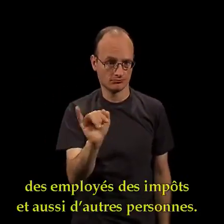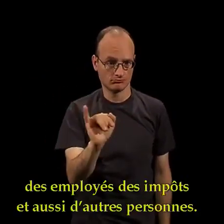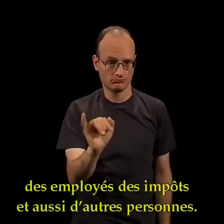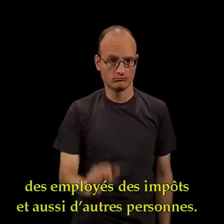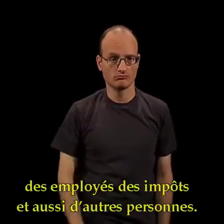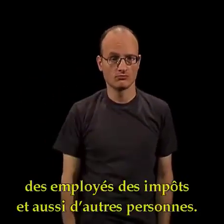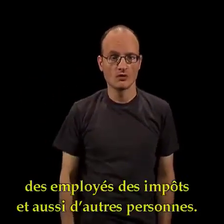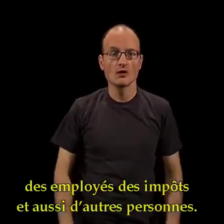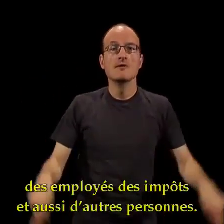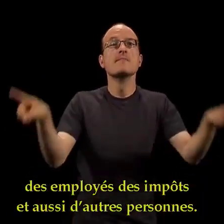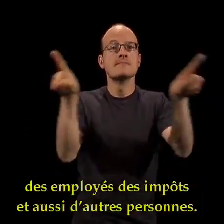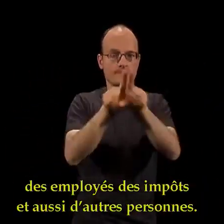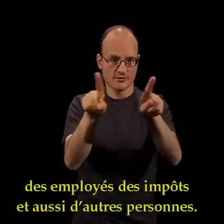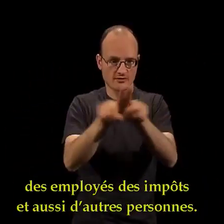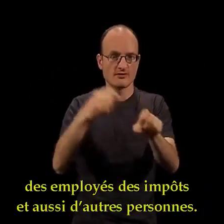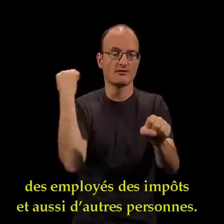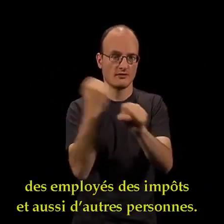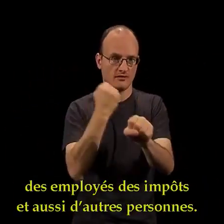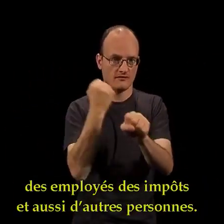des employés des impôts et aussi d'autres personnes.